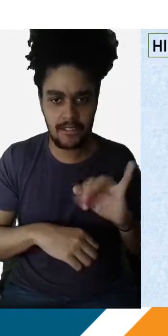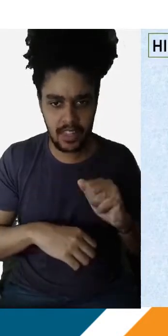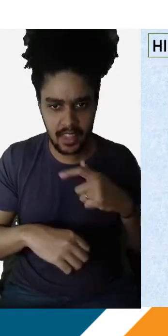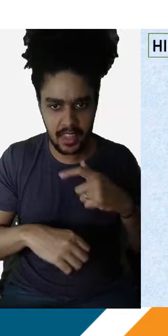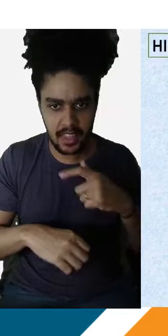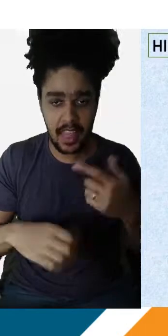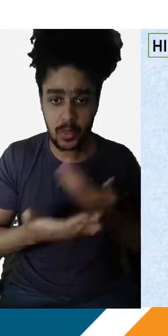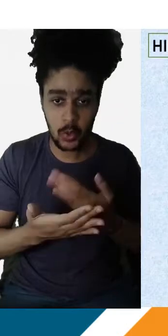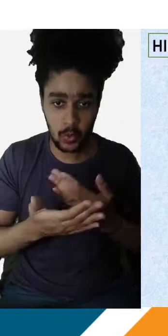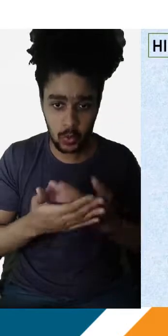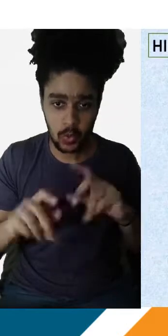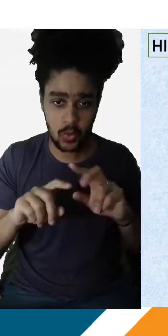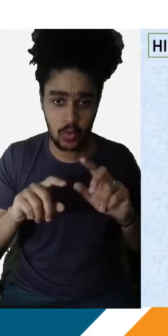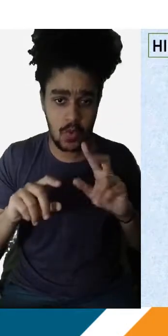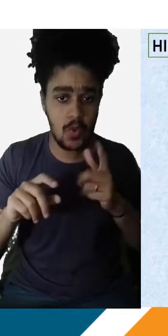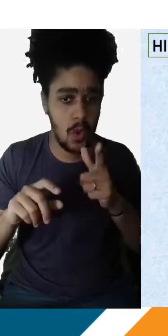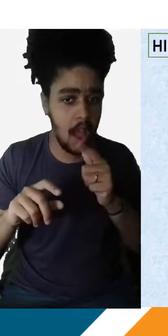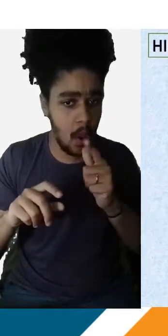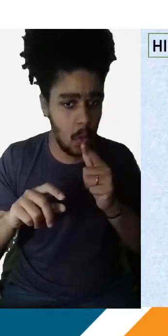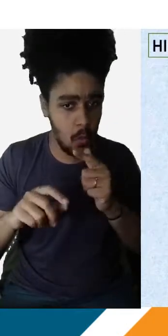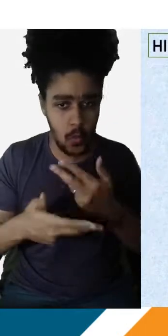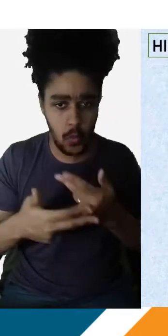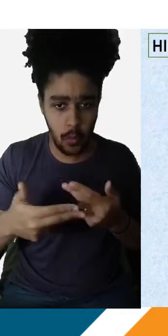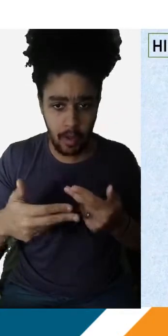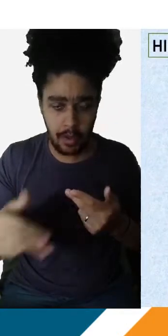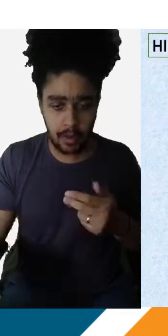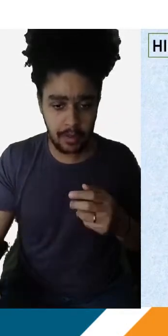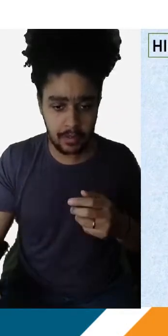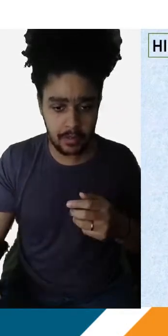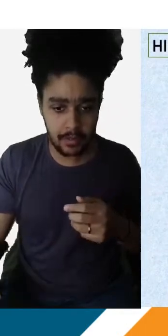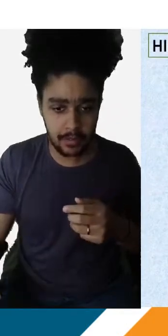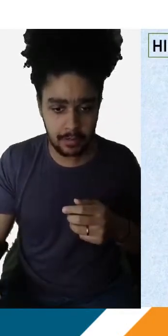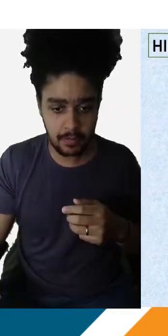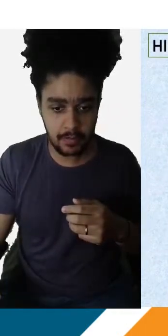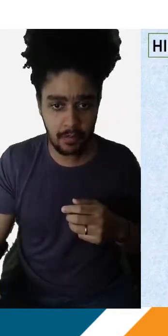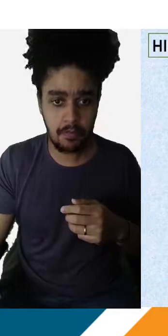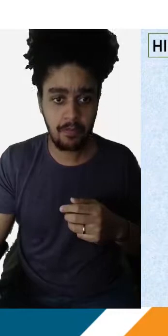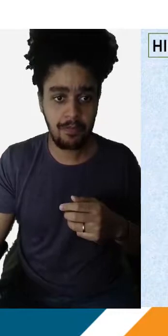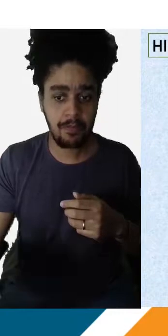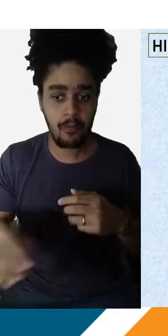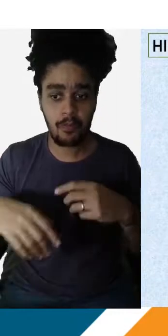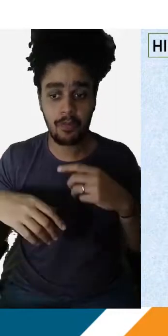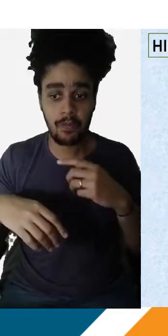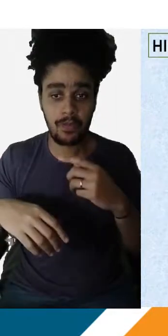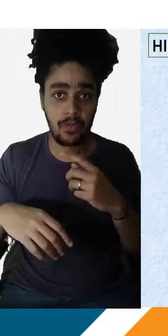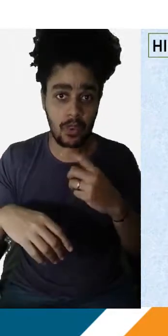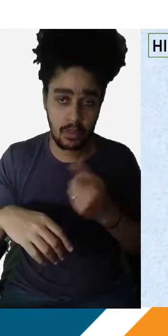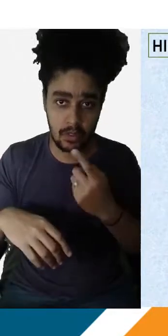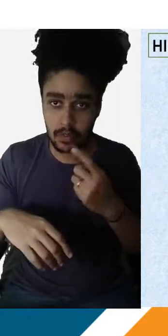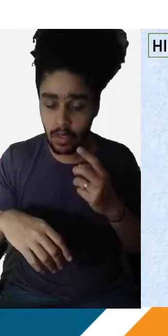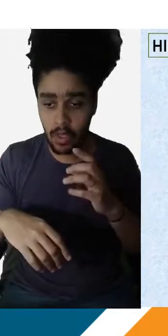recursos hídricos, desde a sua classificação, distribuição, estrutura, enfim. Mas quando você ouve ou